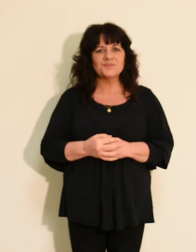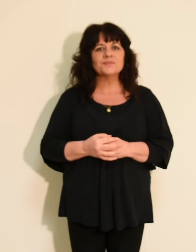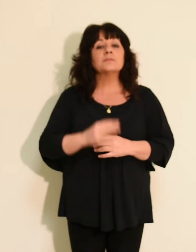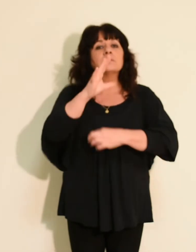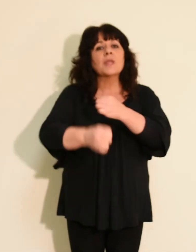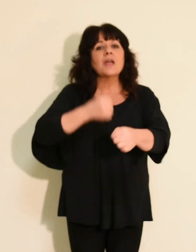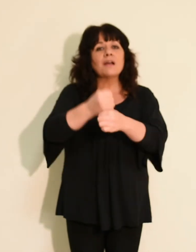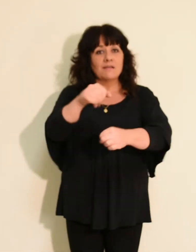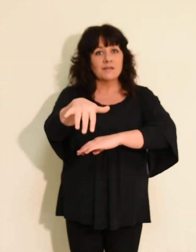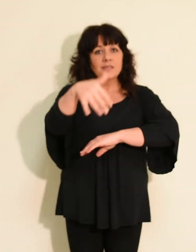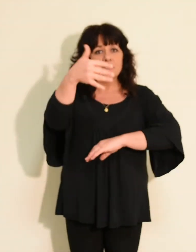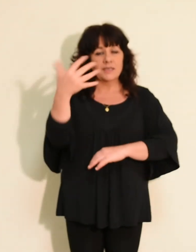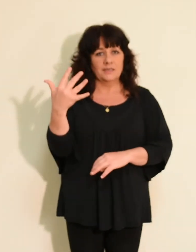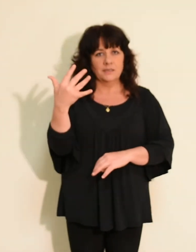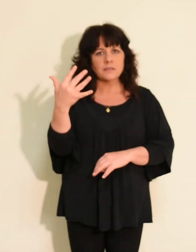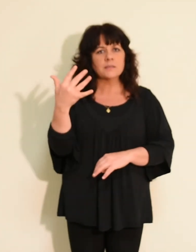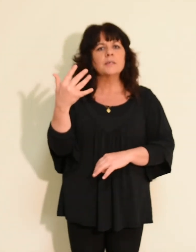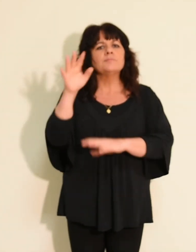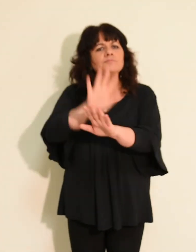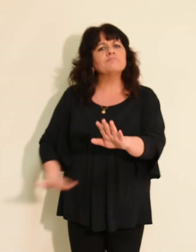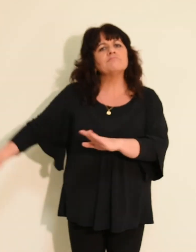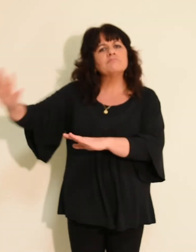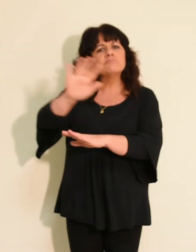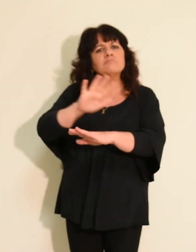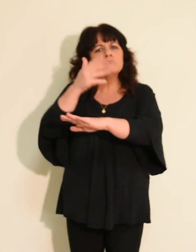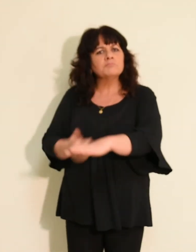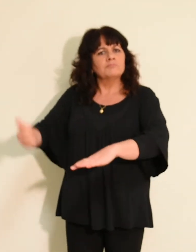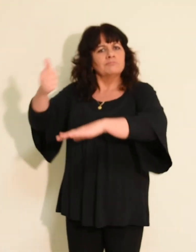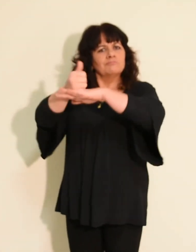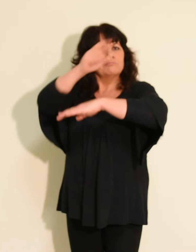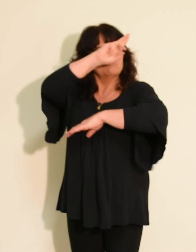L'an 15 du règne de l'empereur Tibère.